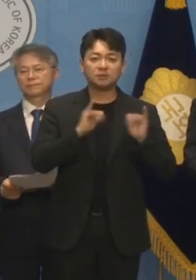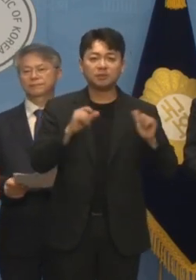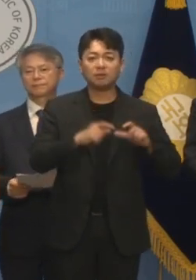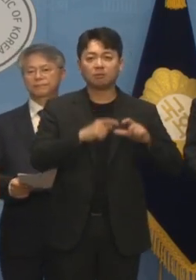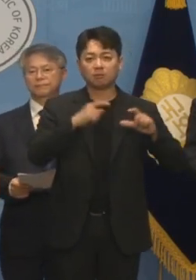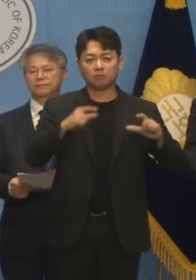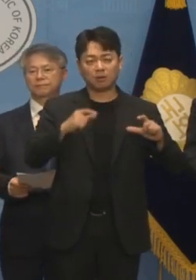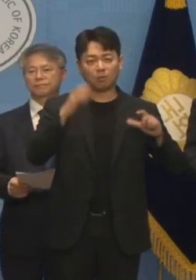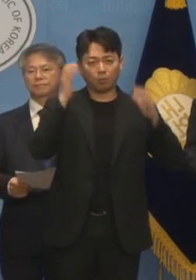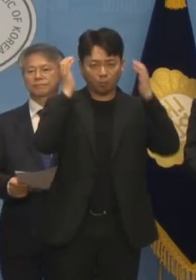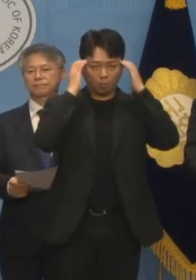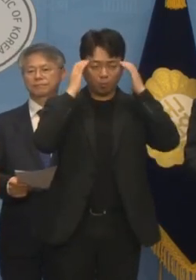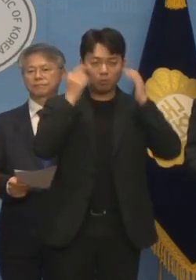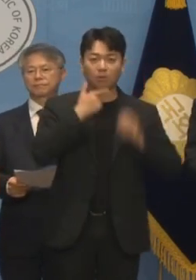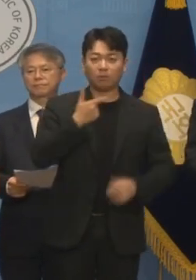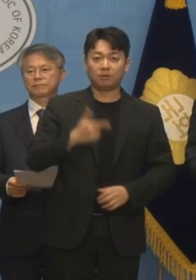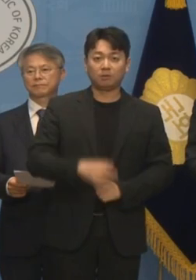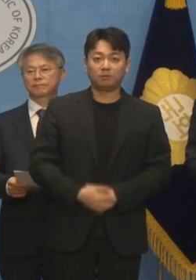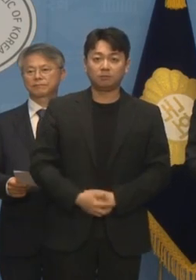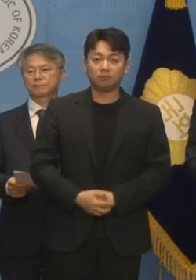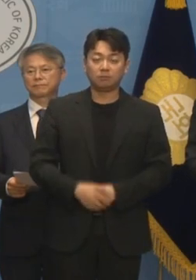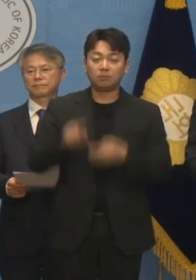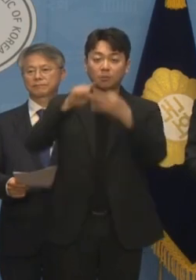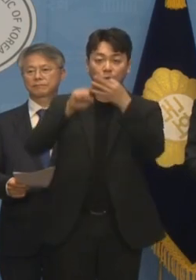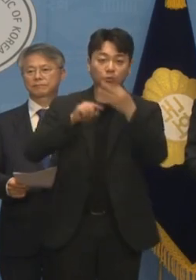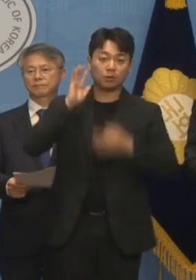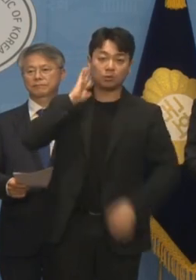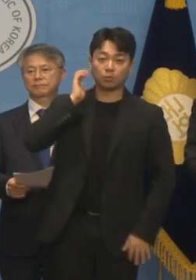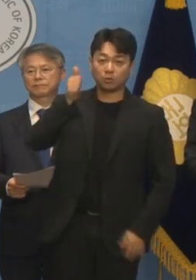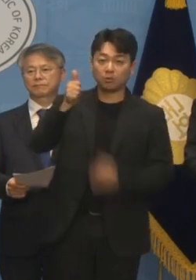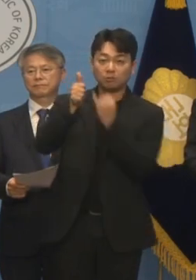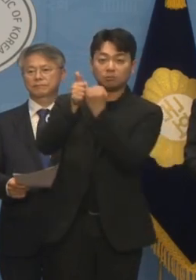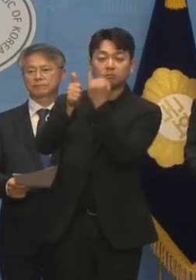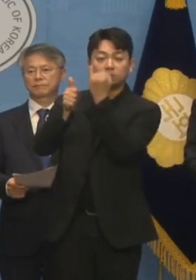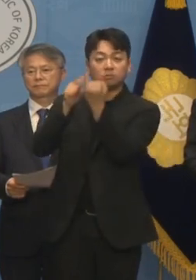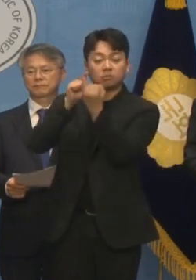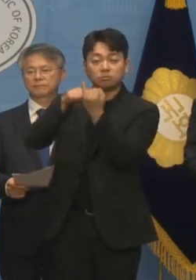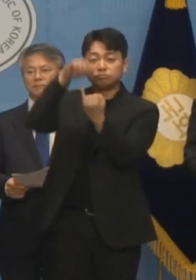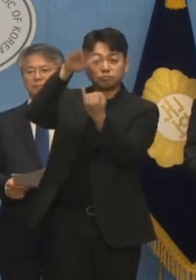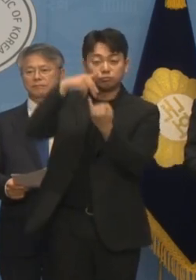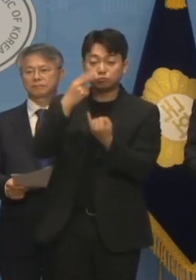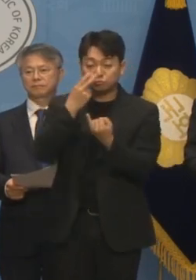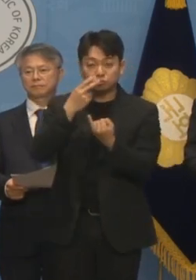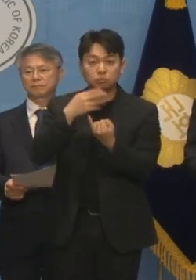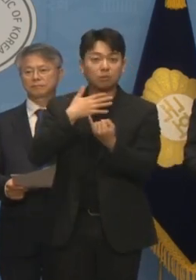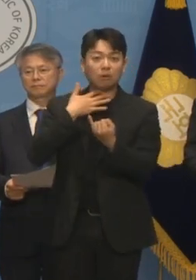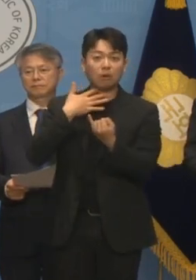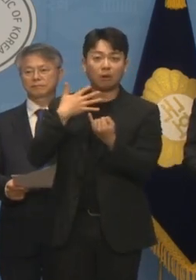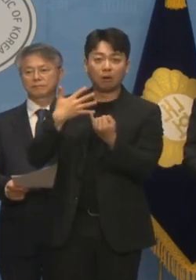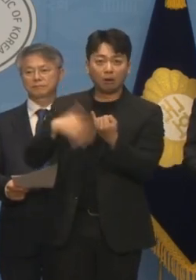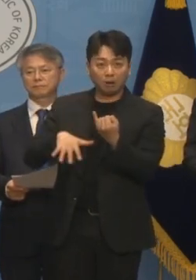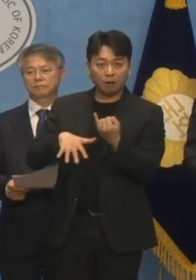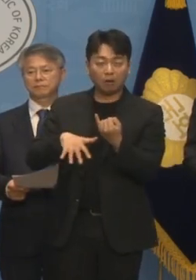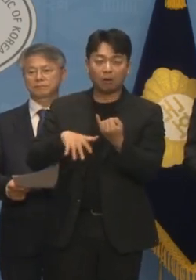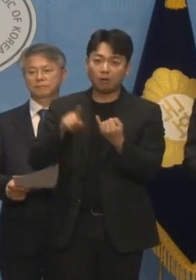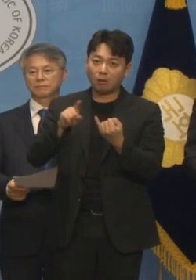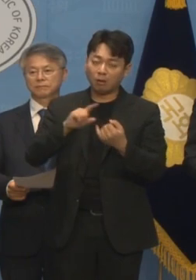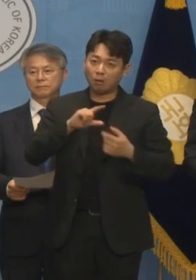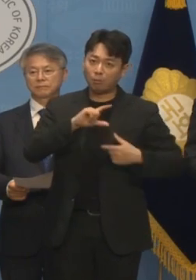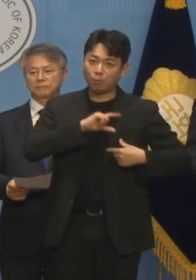김건희 씨 소환조차 못하면서 검찰은 명예도 자존심도 배짱도